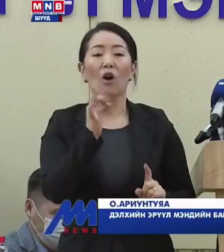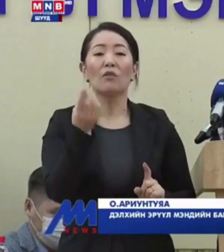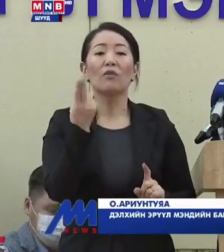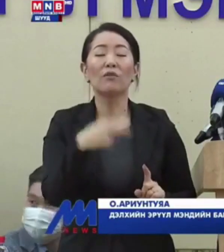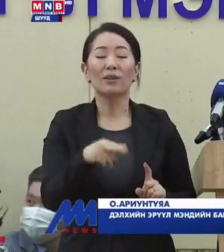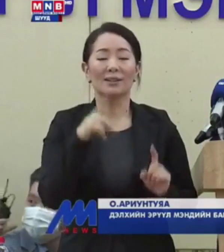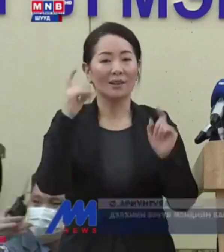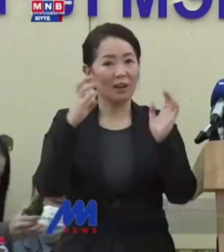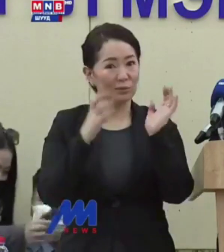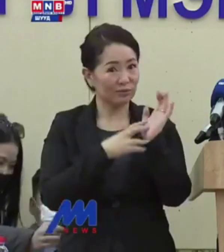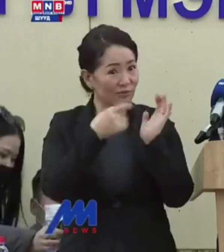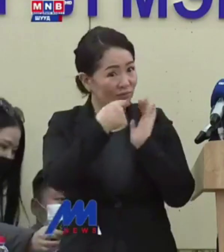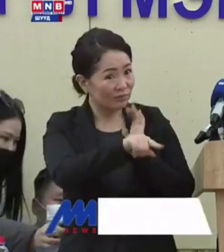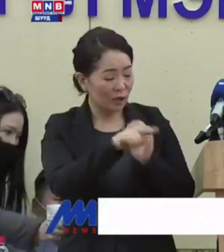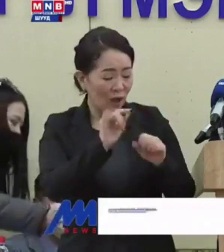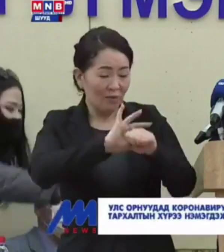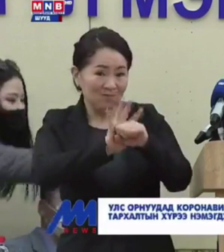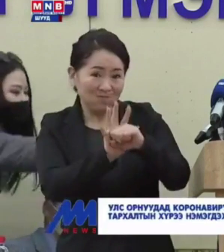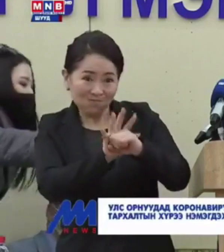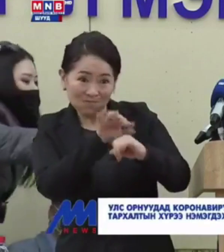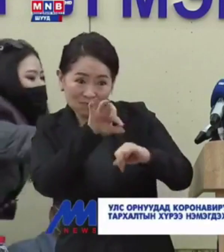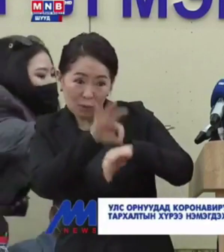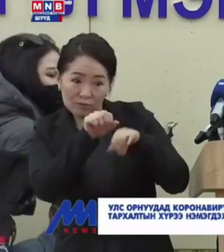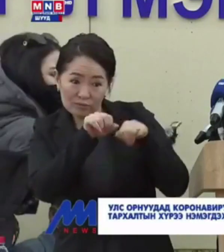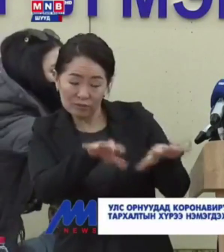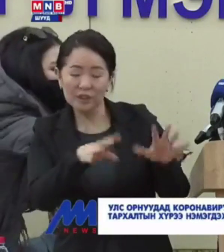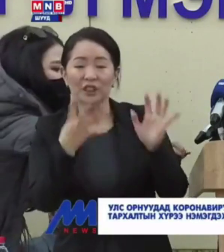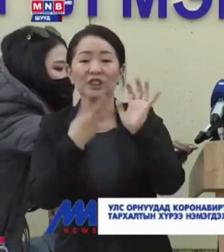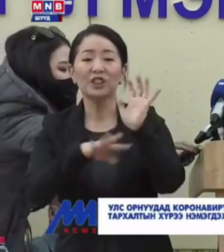нийт 90,870 тохиолдол бүртгэгдээ